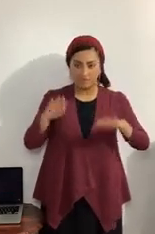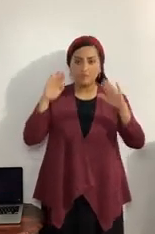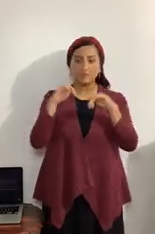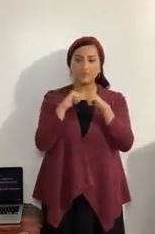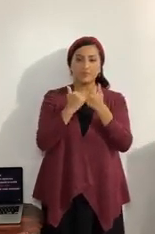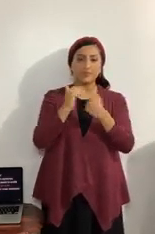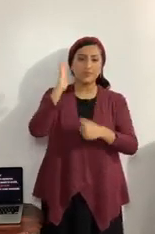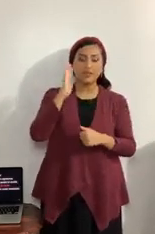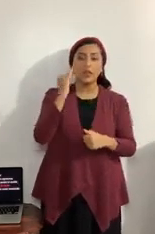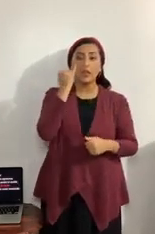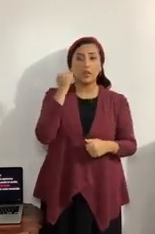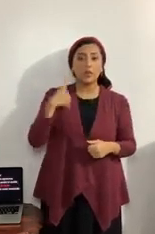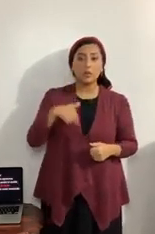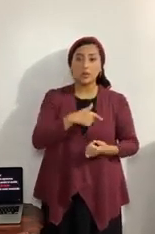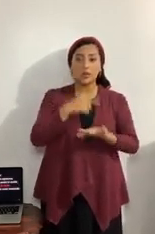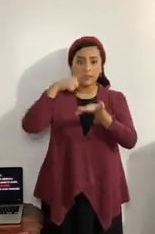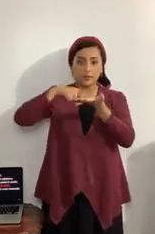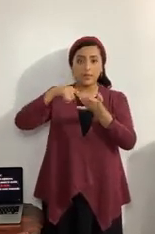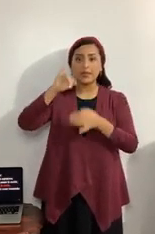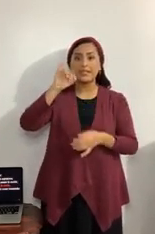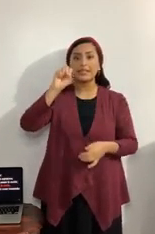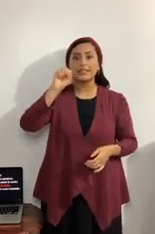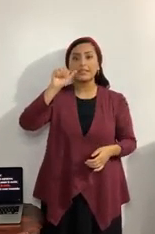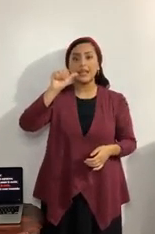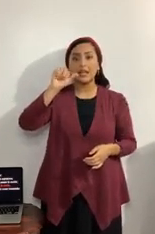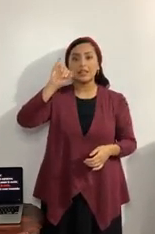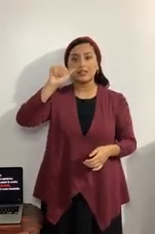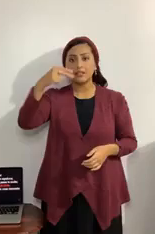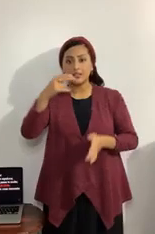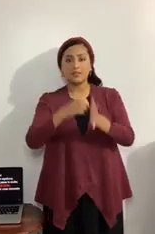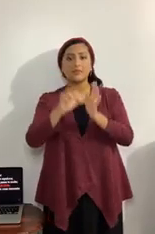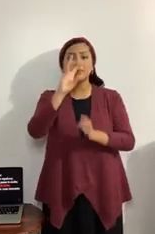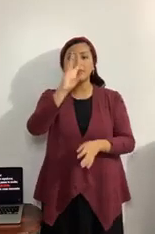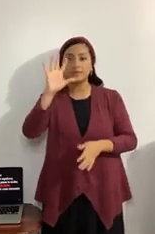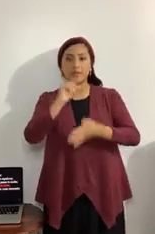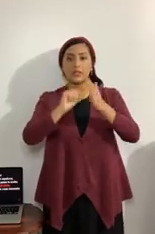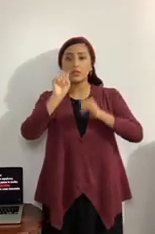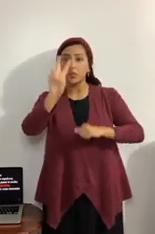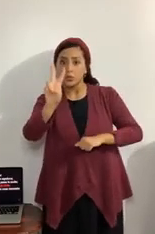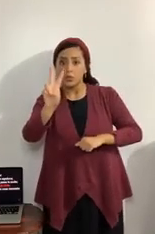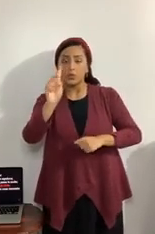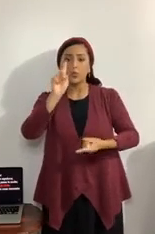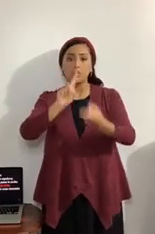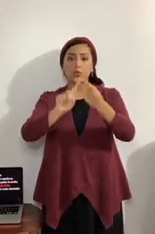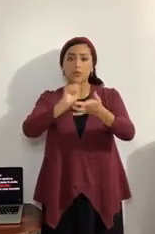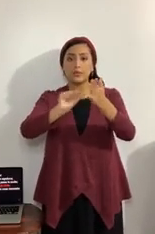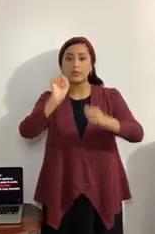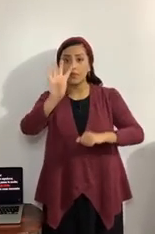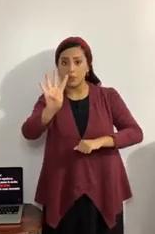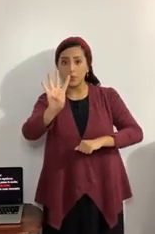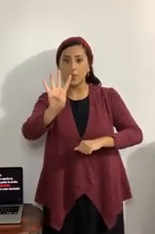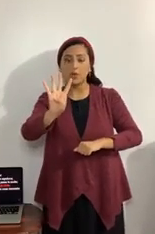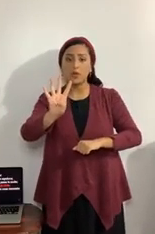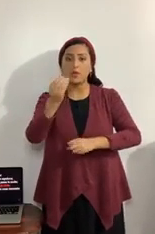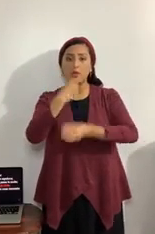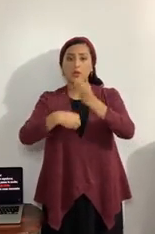adoraban? Si nosotros vemos en Isaías 65, verso 2 al verso 4, comiendo carne de